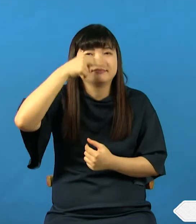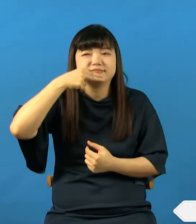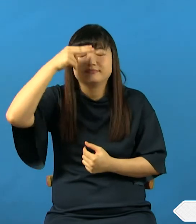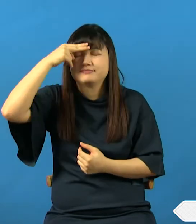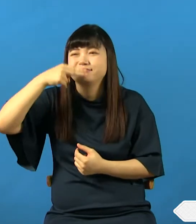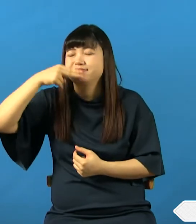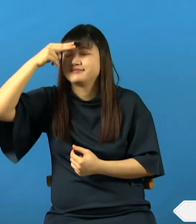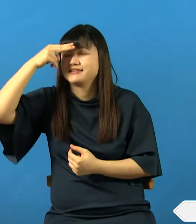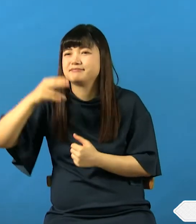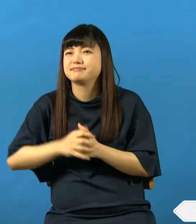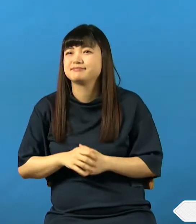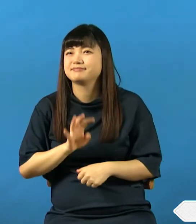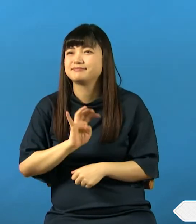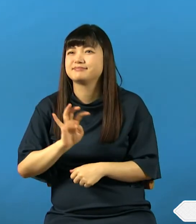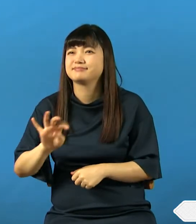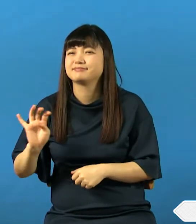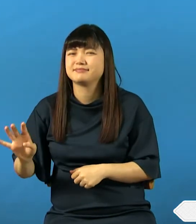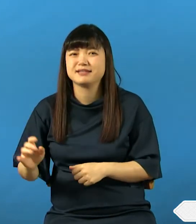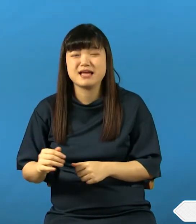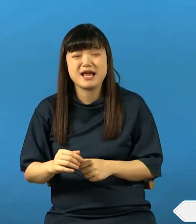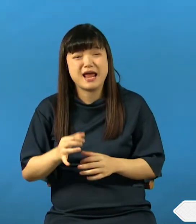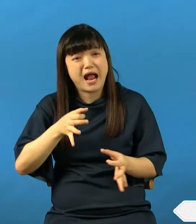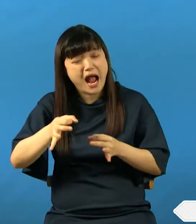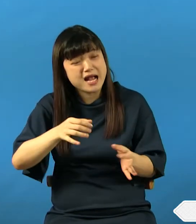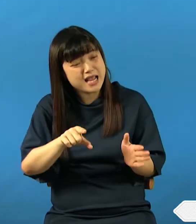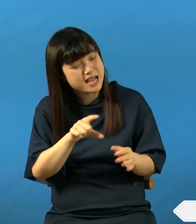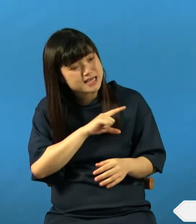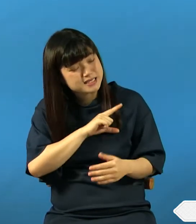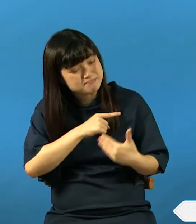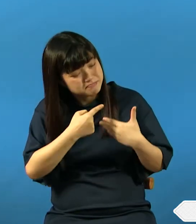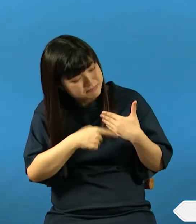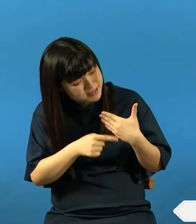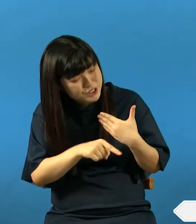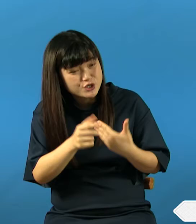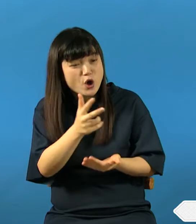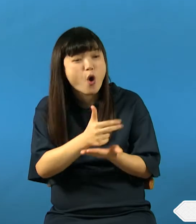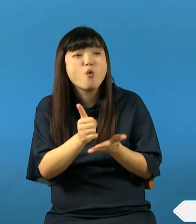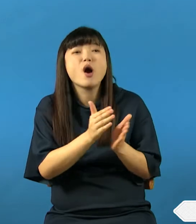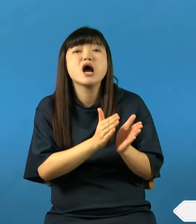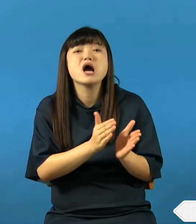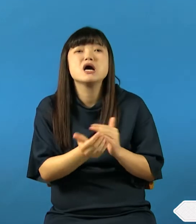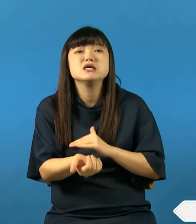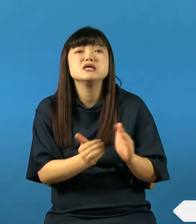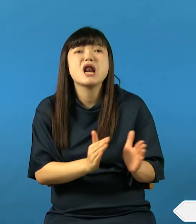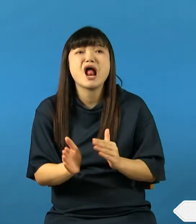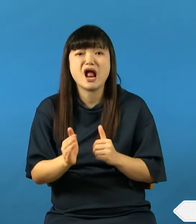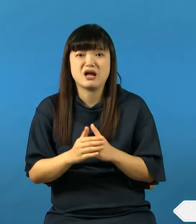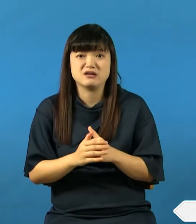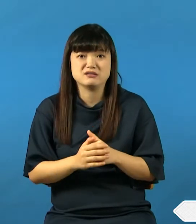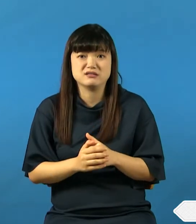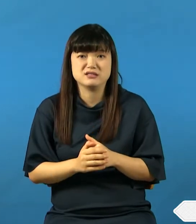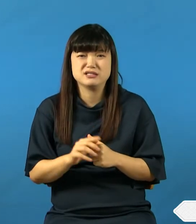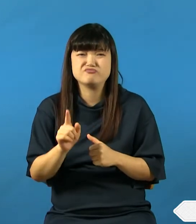술을 안 팔아야지 그 여호와 이레만 갖다 붙이면 다 뭐 문제가 해결되는 것입니까?